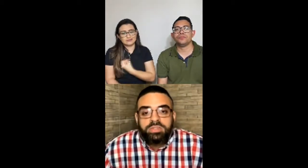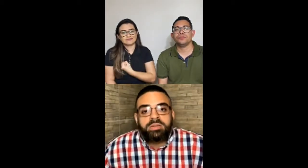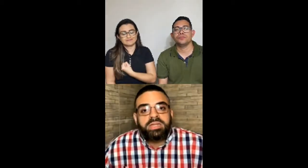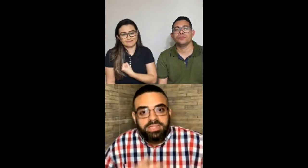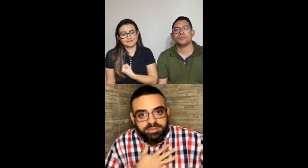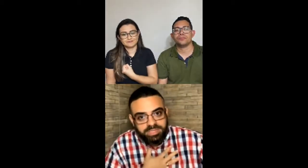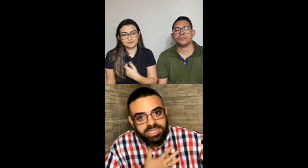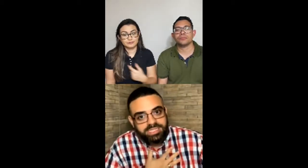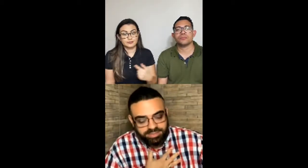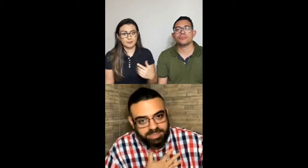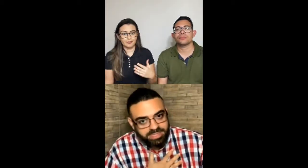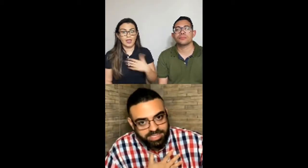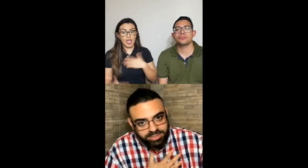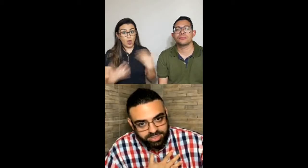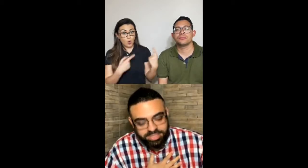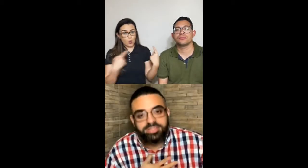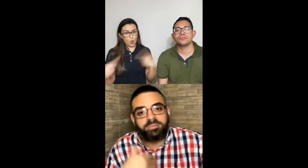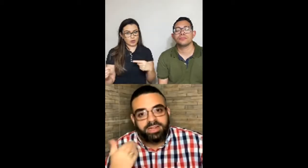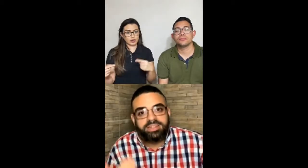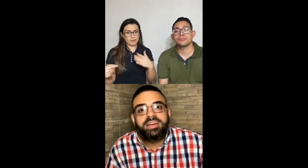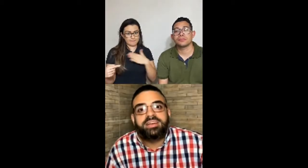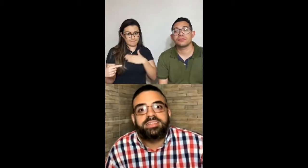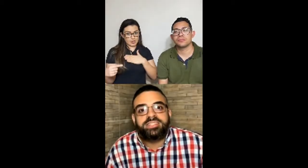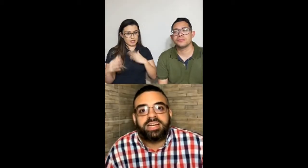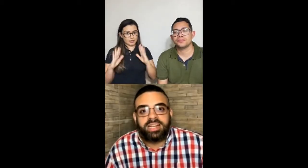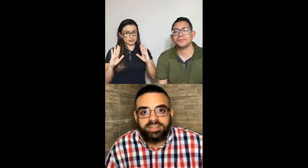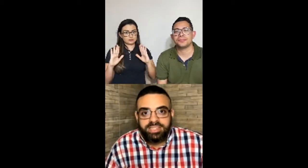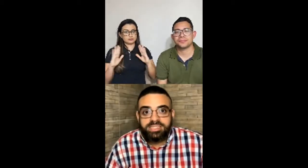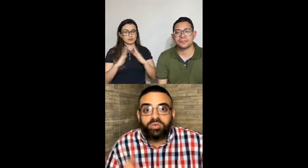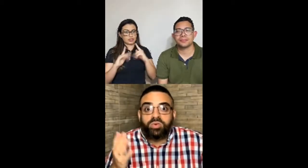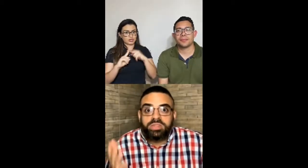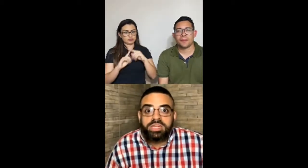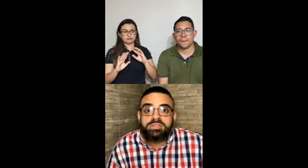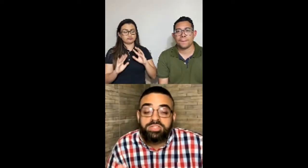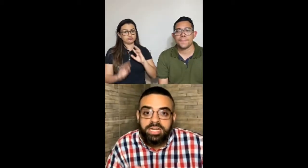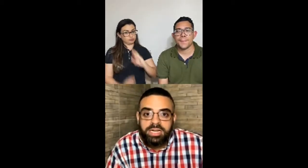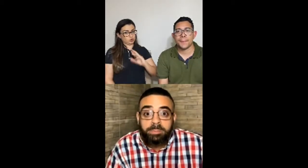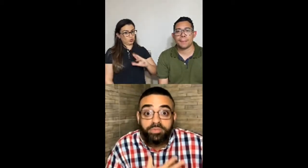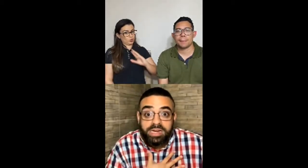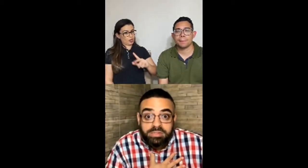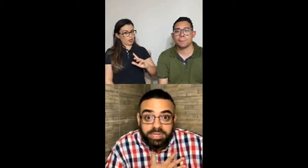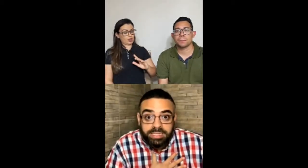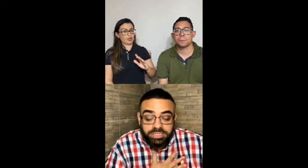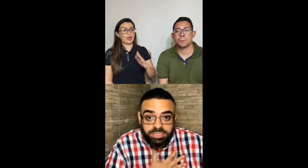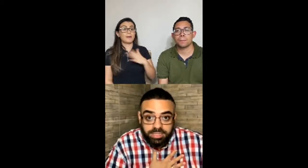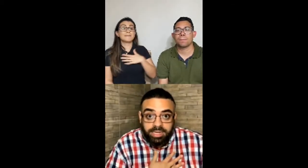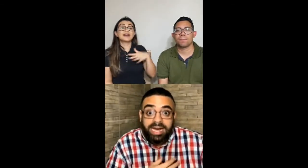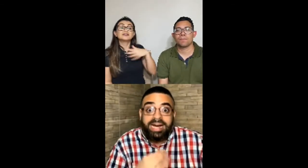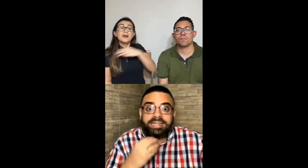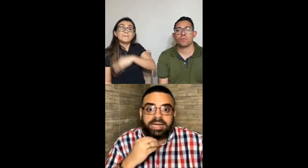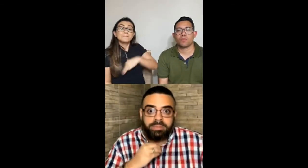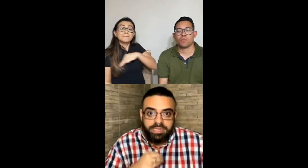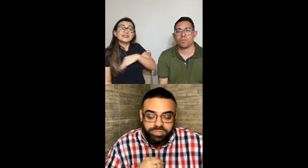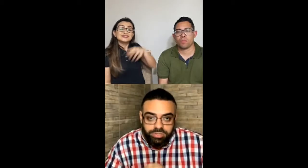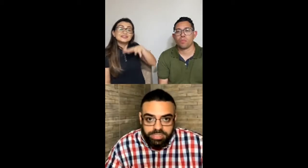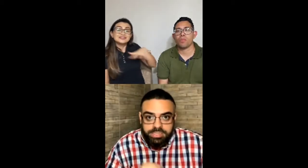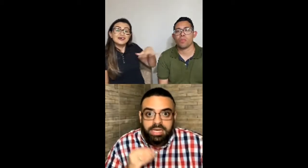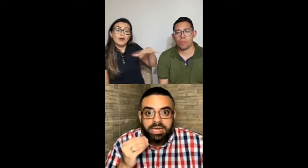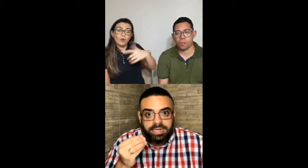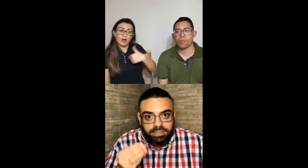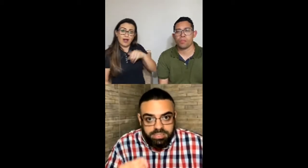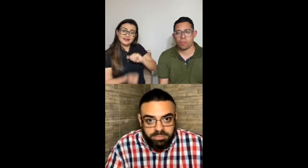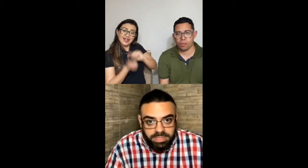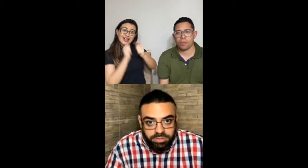E assim, só para ficar bem claro, assim, não significa que eu sou contra a minha denominação, tá? Misericórdia. Só para deixar claro que